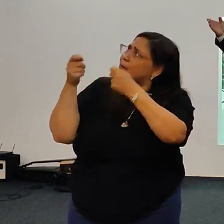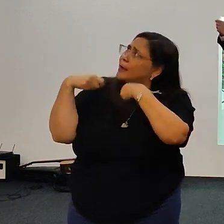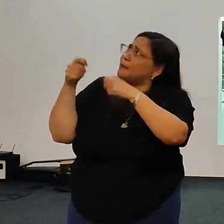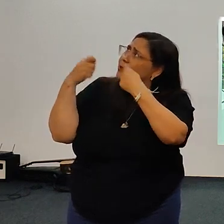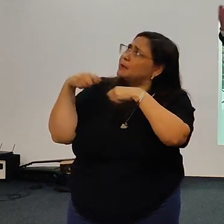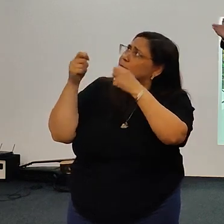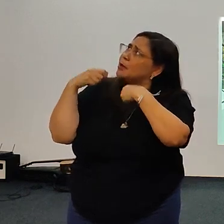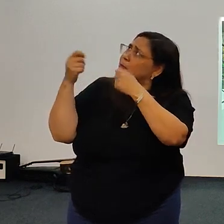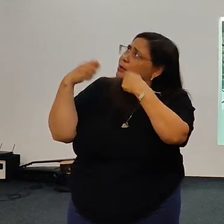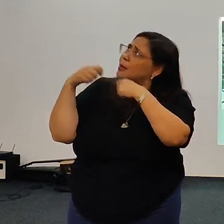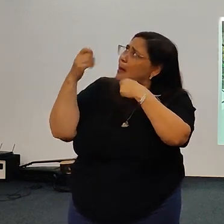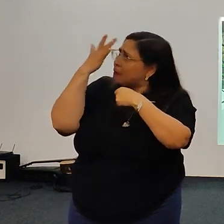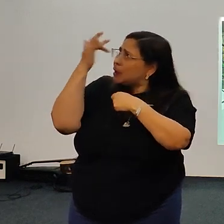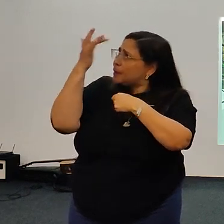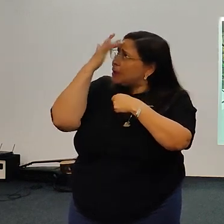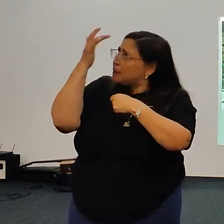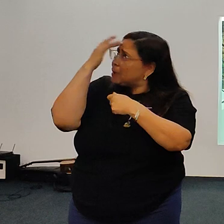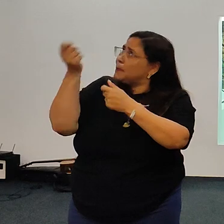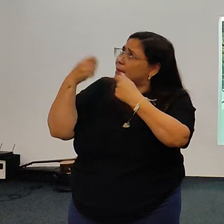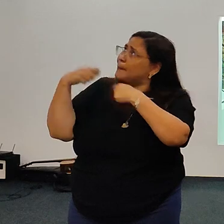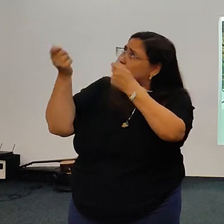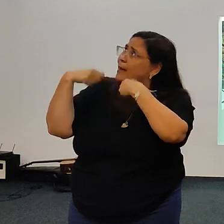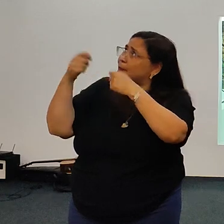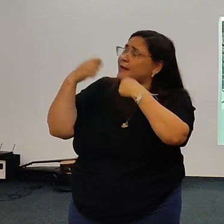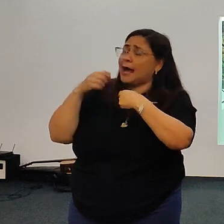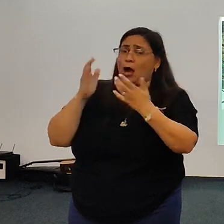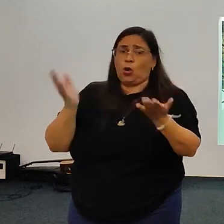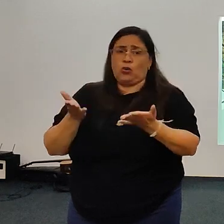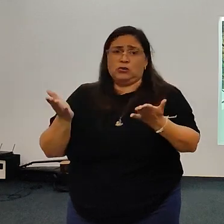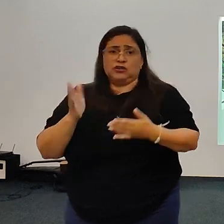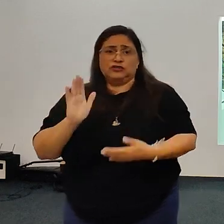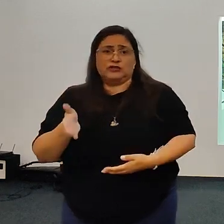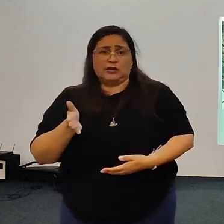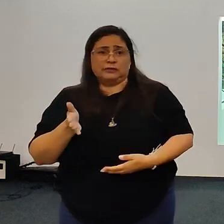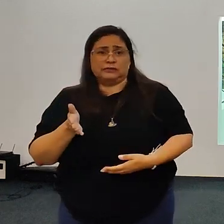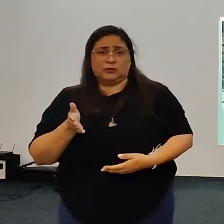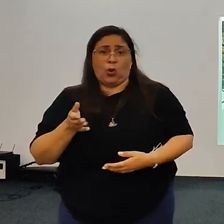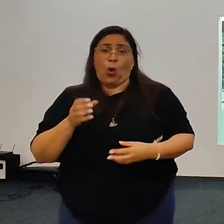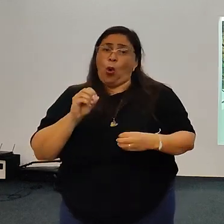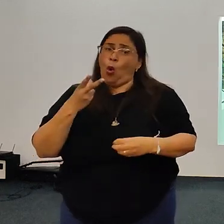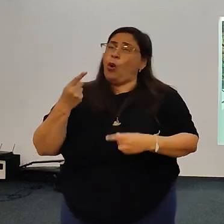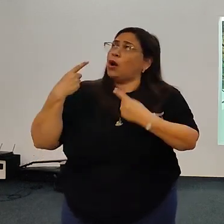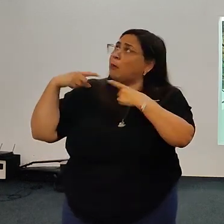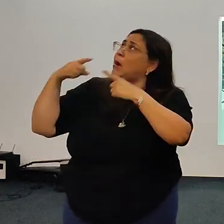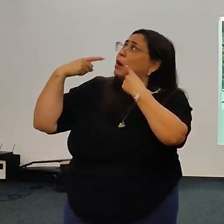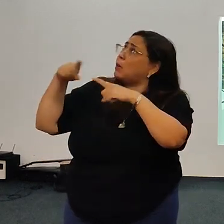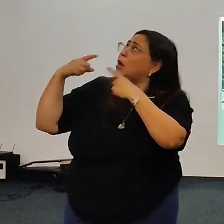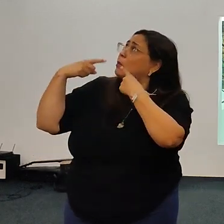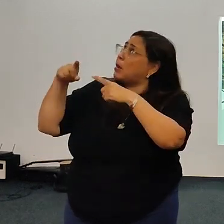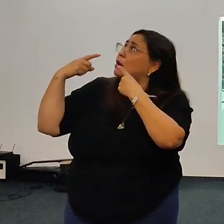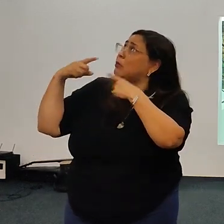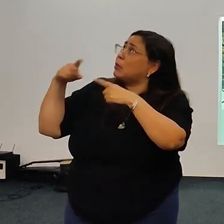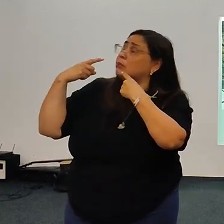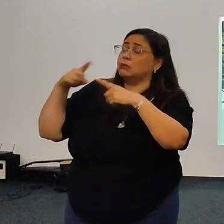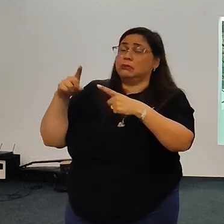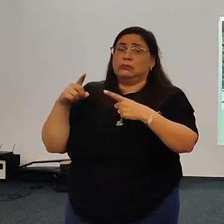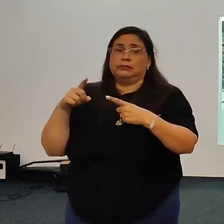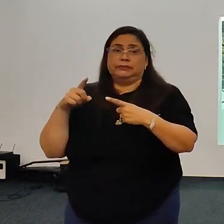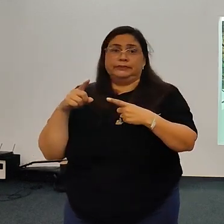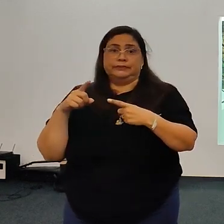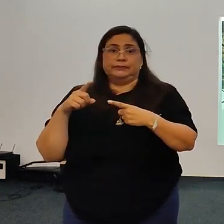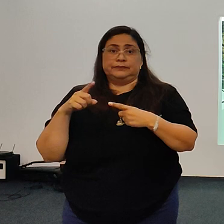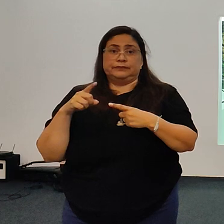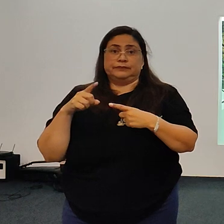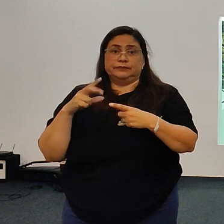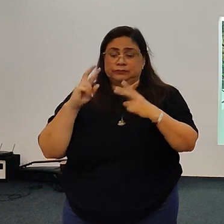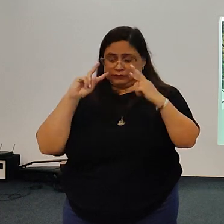pedir e pedir, porque eu quero para amanhã, porque eu quero para ontem, porque eu quero para já? Ou reclamar das coisas que nós já temos? Mas nós